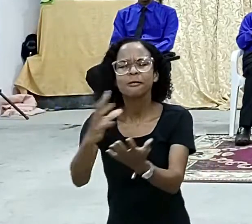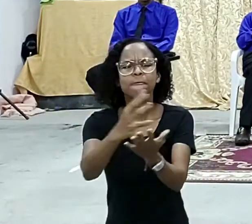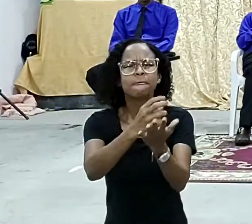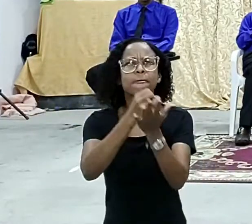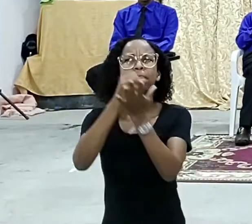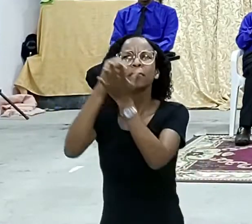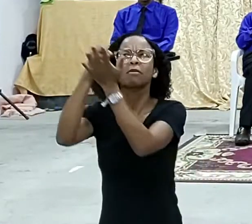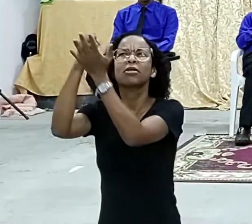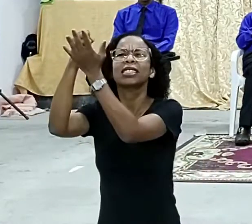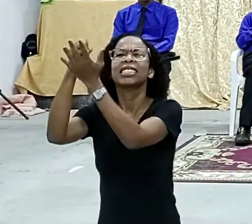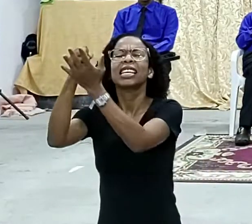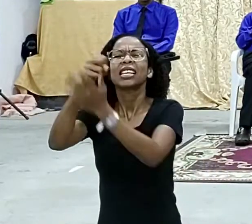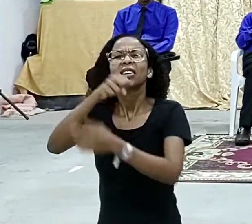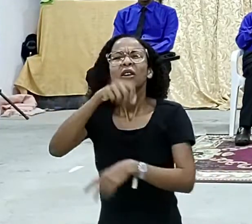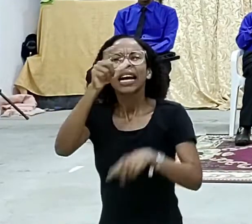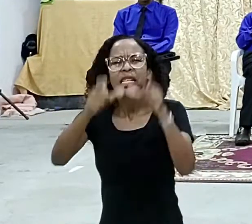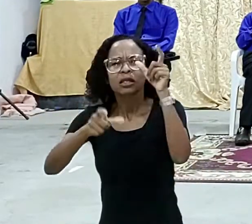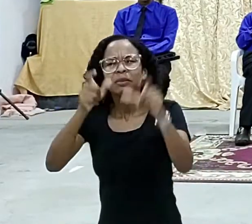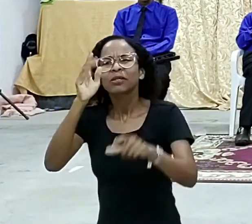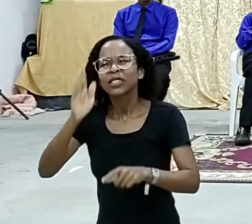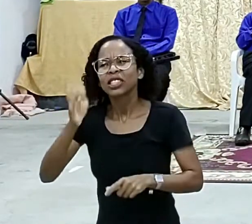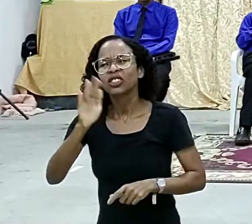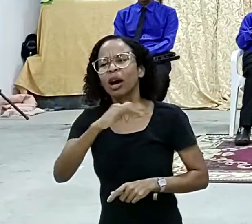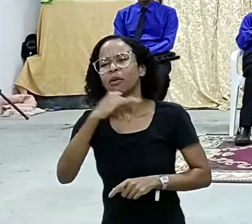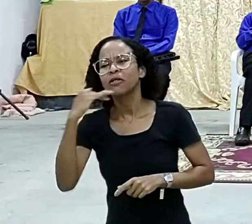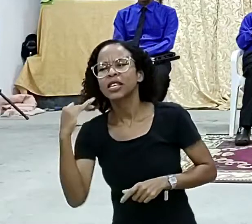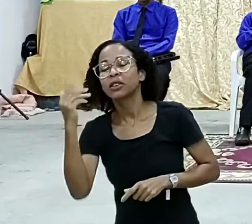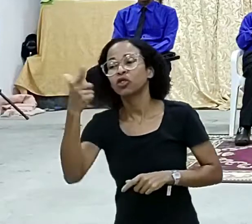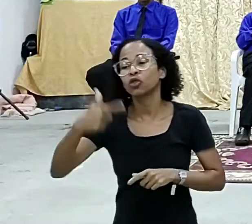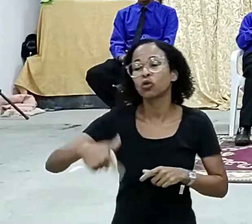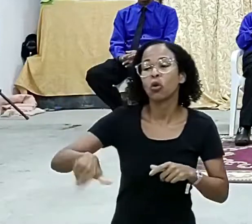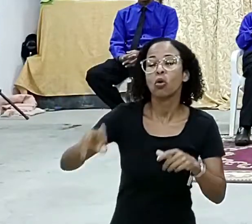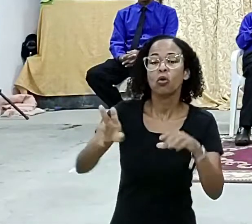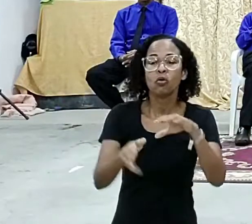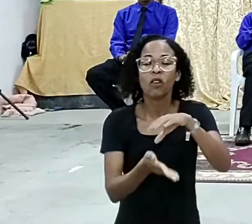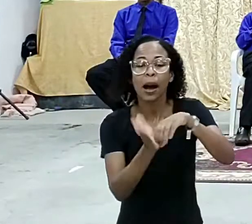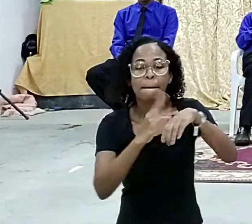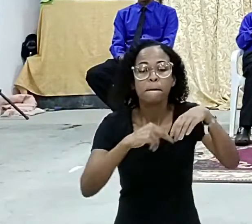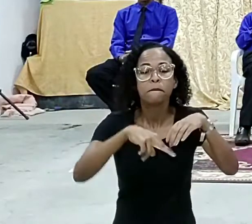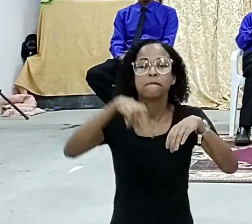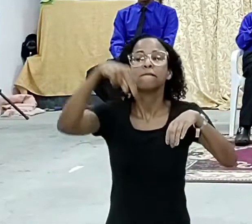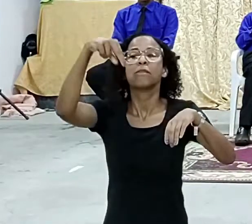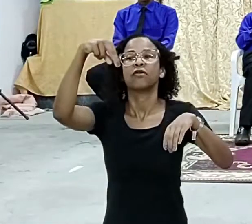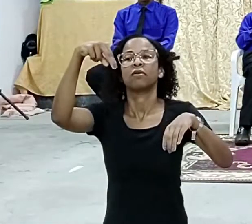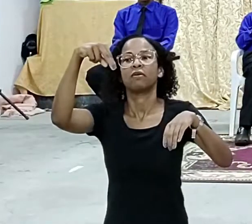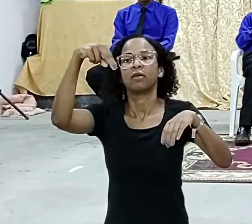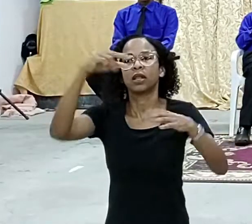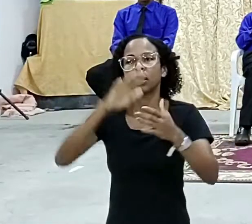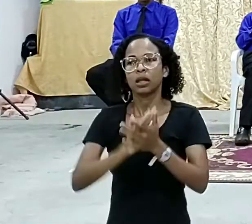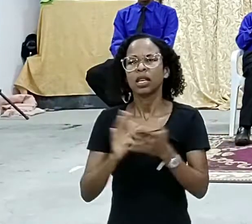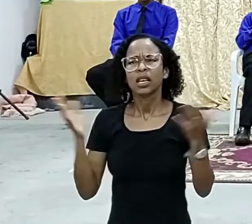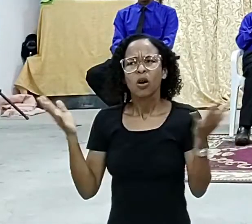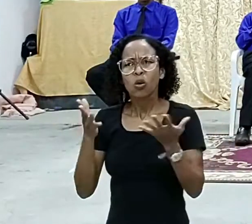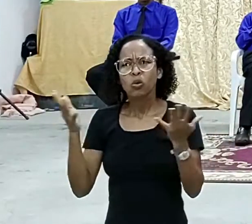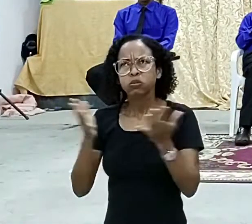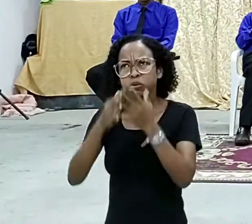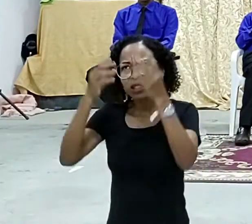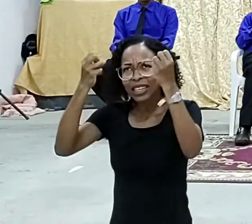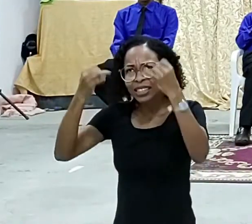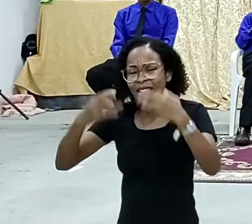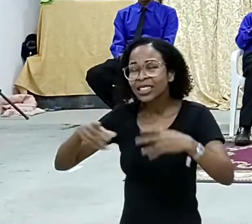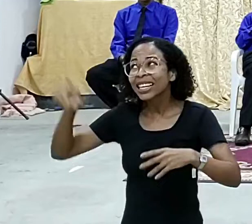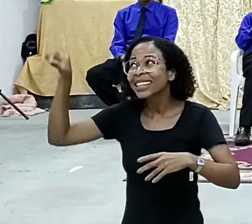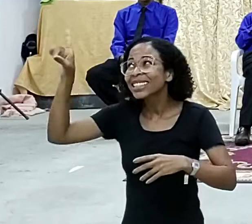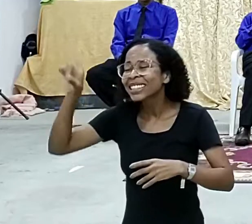Aleluia, glória a Deus. Eu quero falar um pouco daquilo que Deus ele fez, as